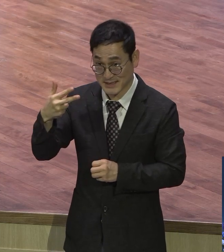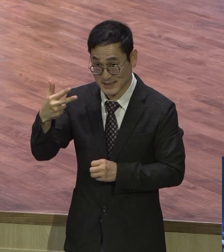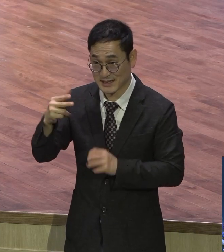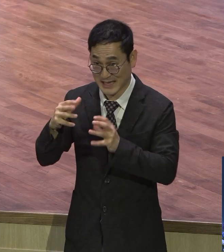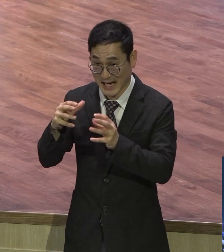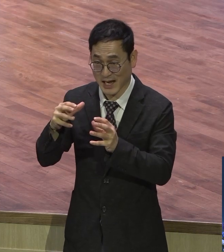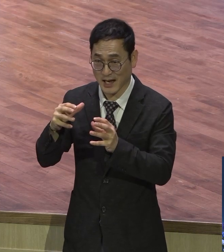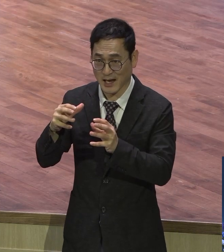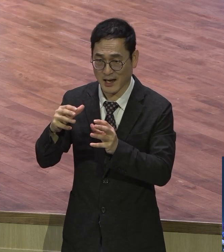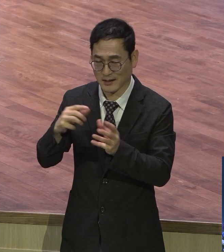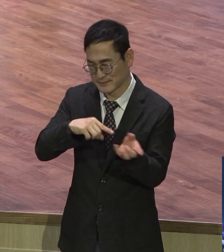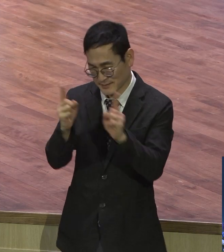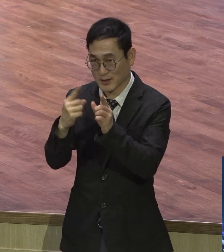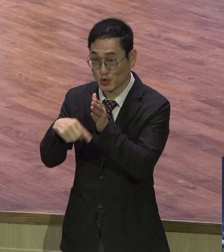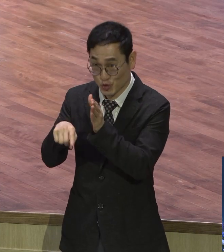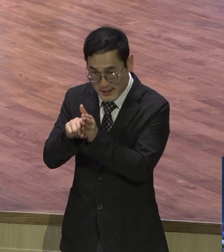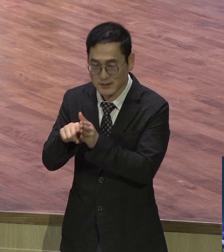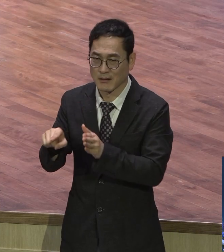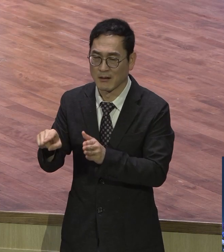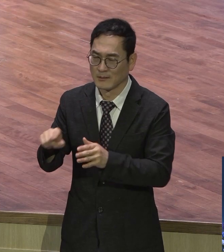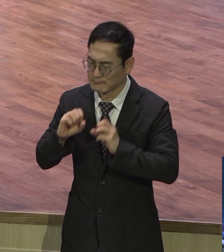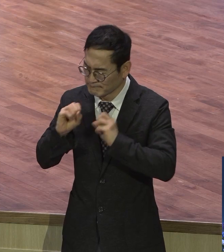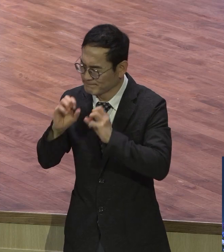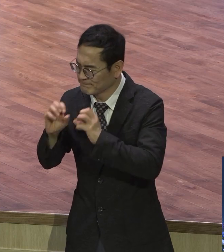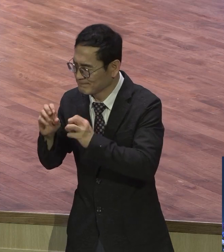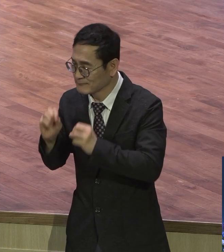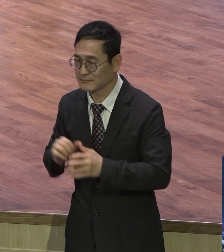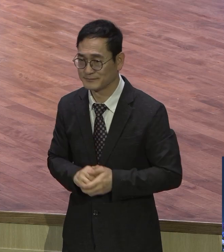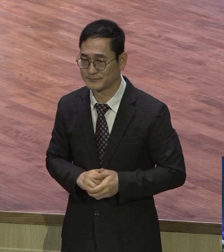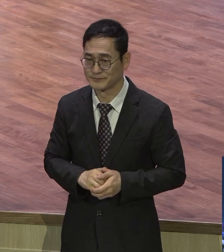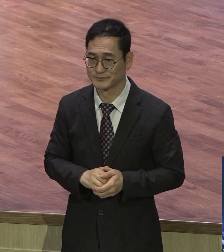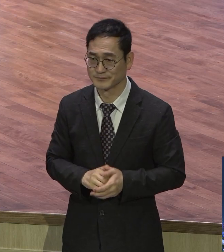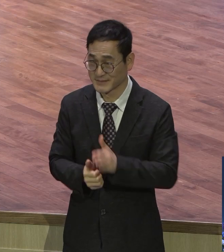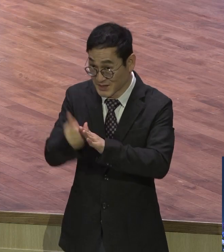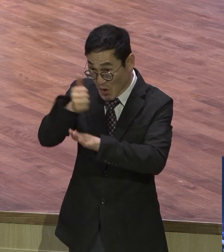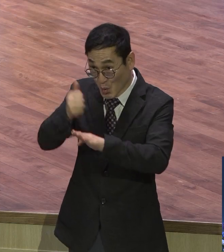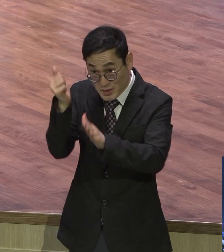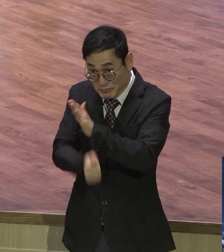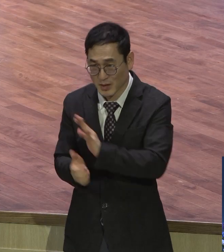안되고 하나는 말아서 아세요. 우리 기도시에는 우리 비전이고 우리 방향이에요.